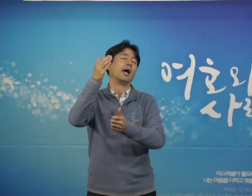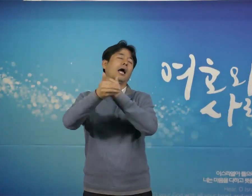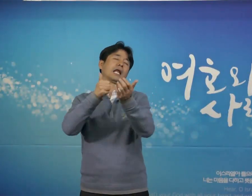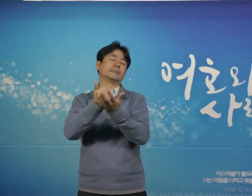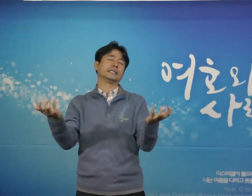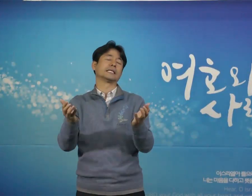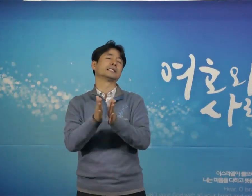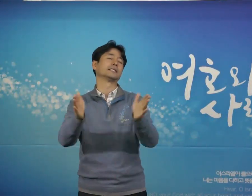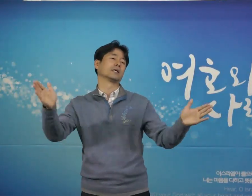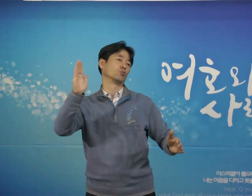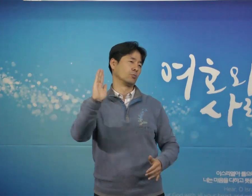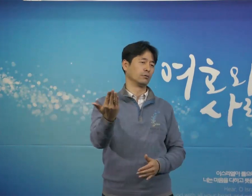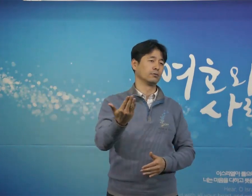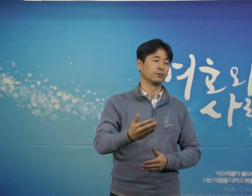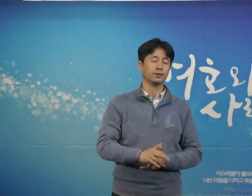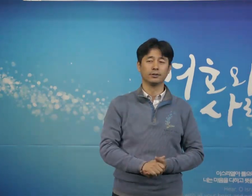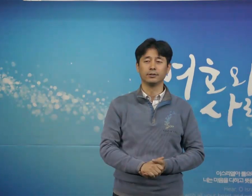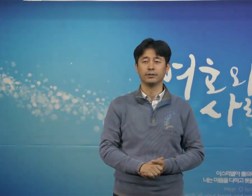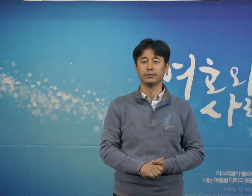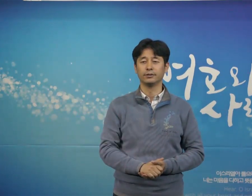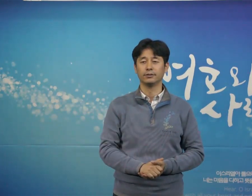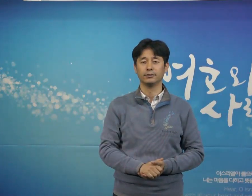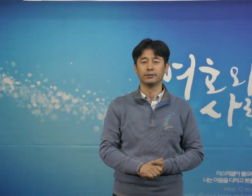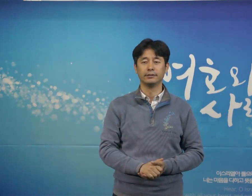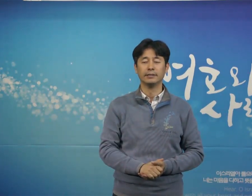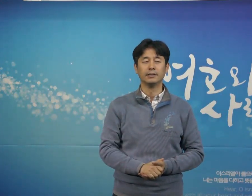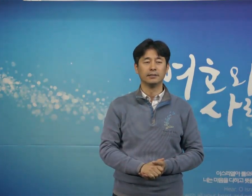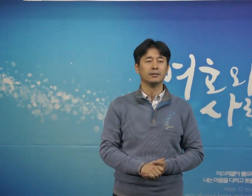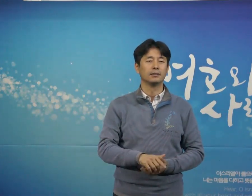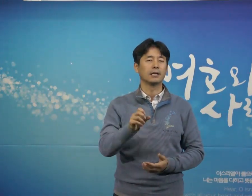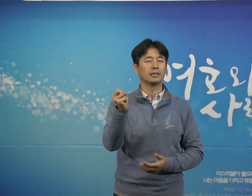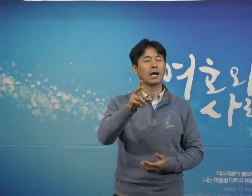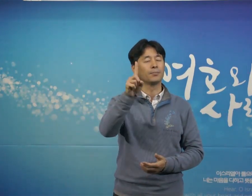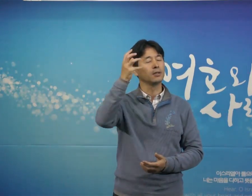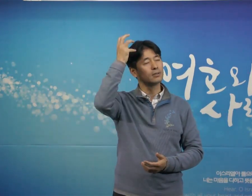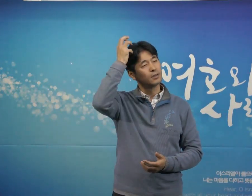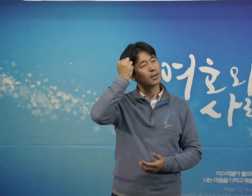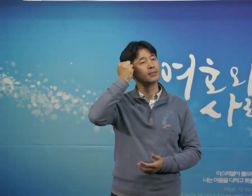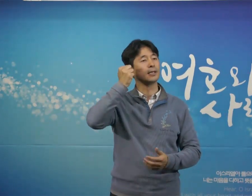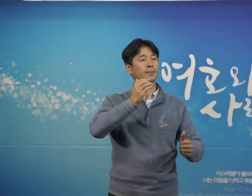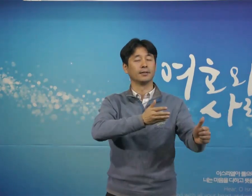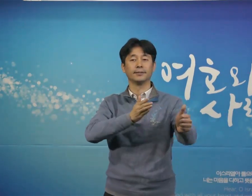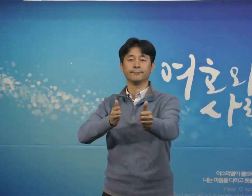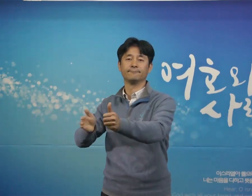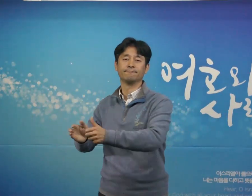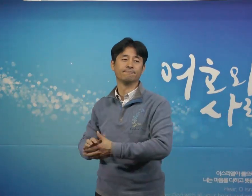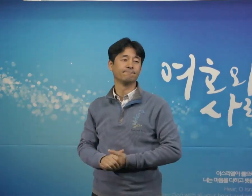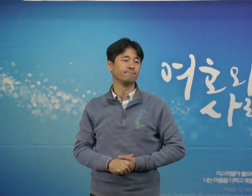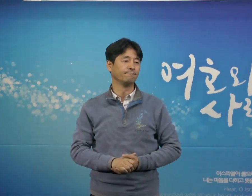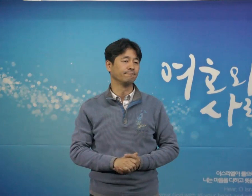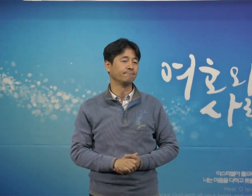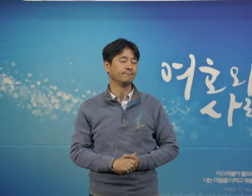행하는 순간 하나님께서 역사하시고 하나님께서 일하십니다. 그것을 다시 한번 기억하시기 바랍니다.